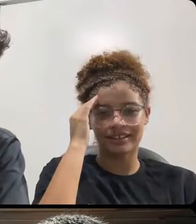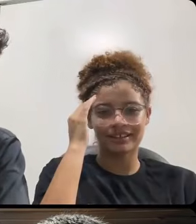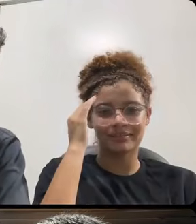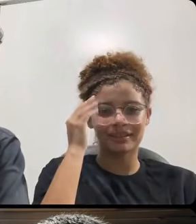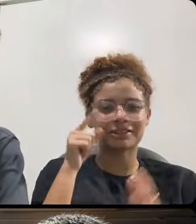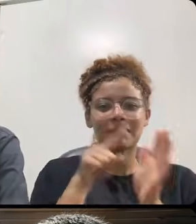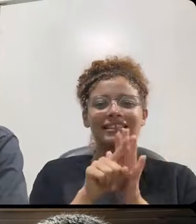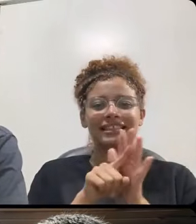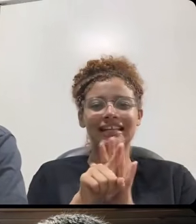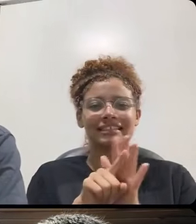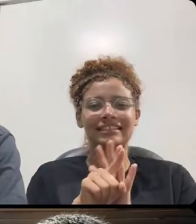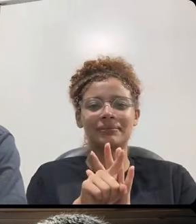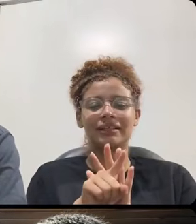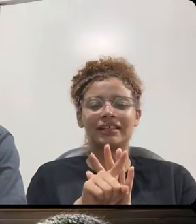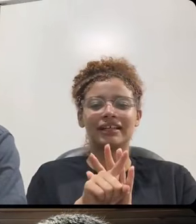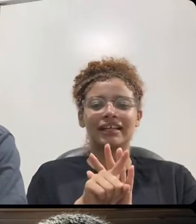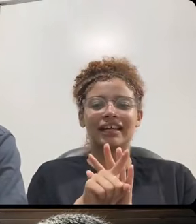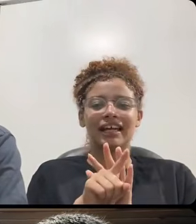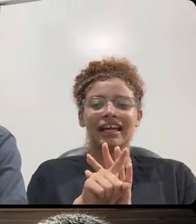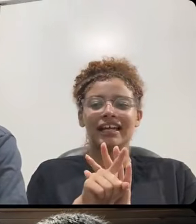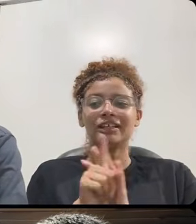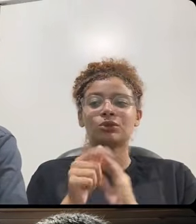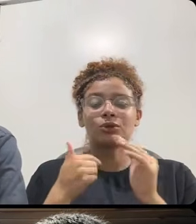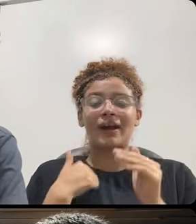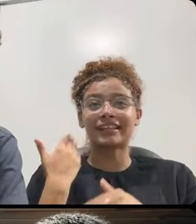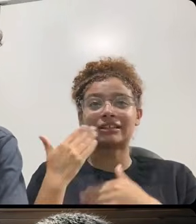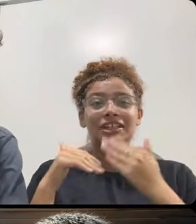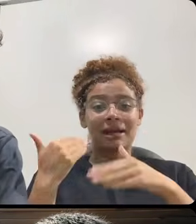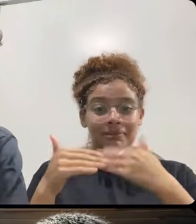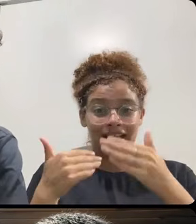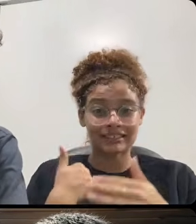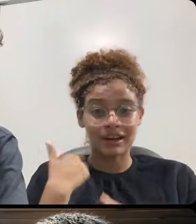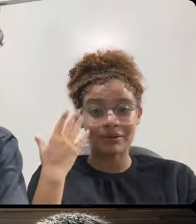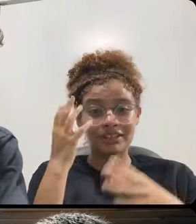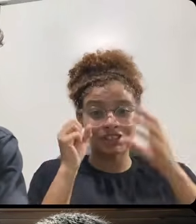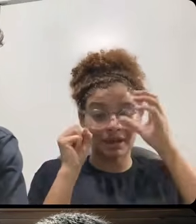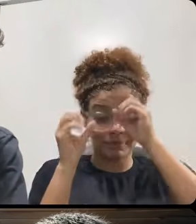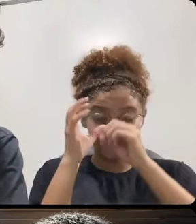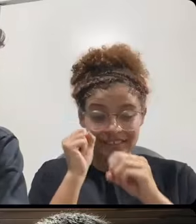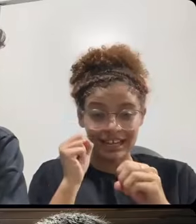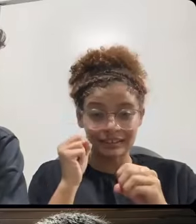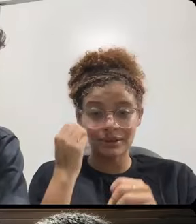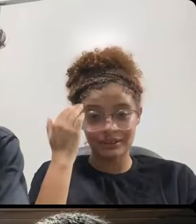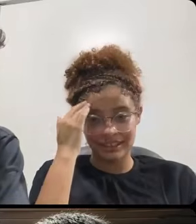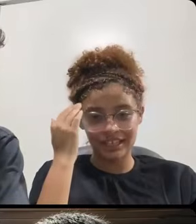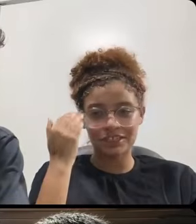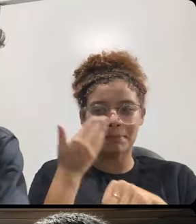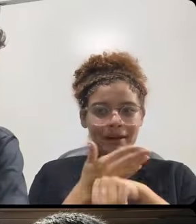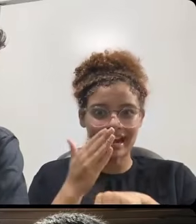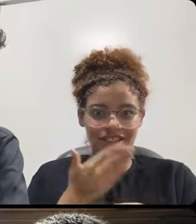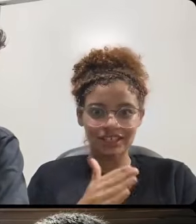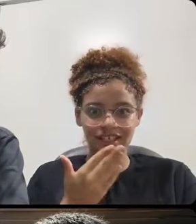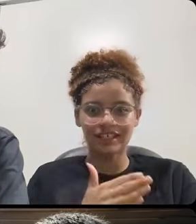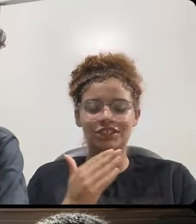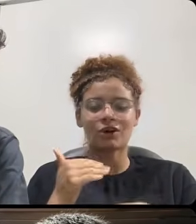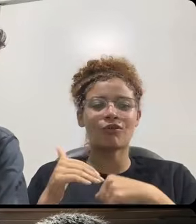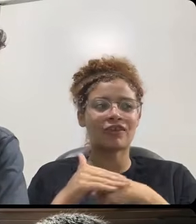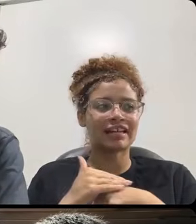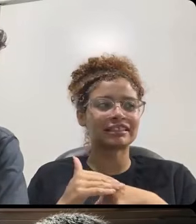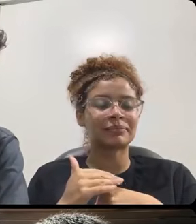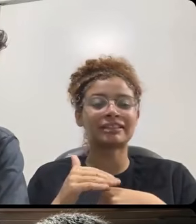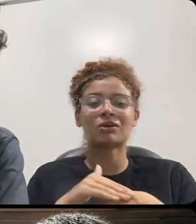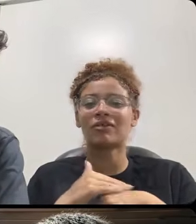saber. Que é só pesquisar, sabe? E tudo é questão de adaptação e de aprendizado, eu sei, de prática,